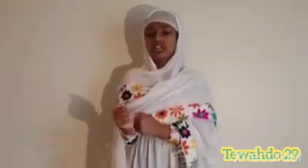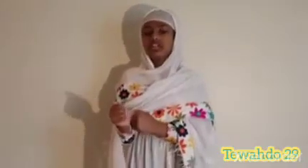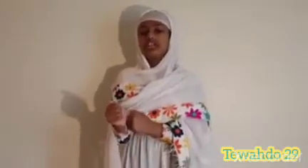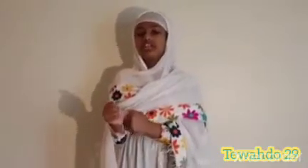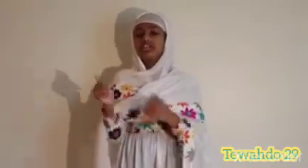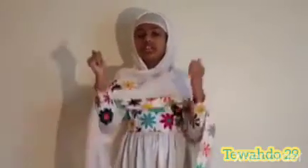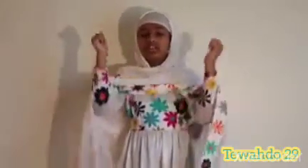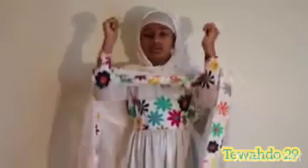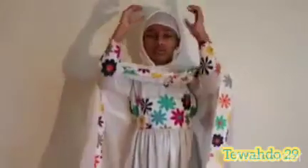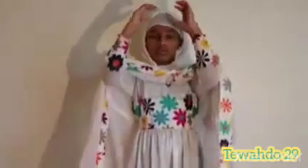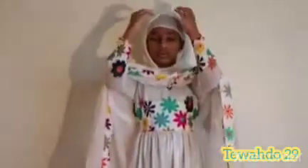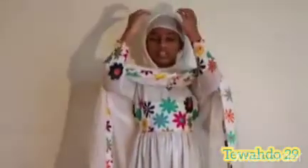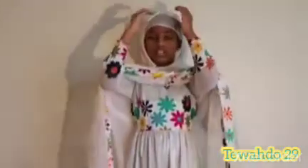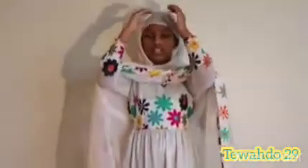ተከትለው ሆሳዕና